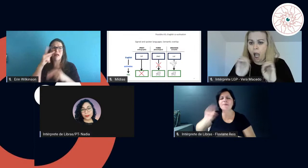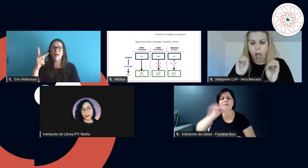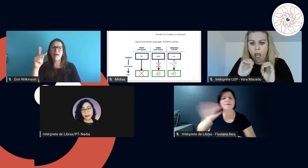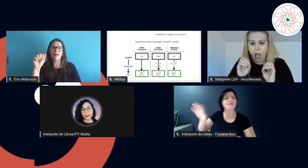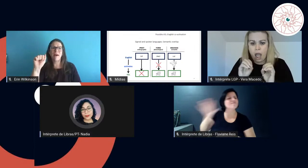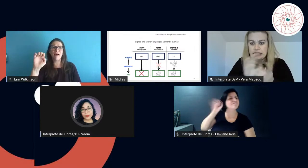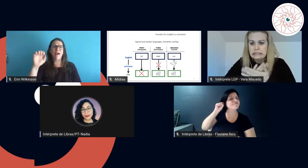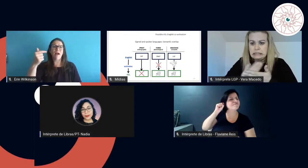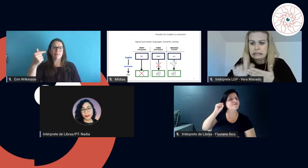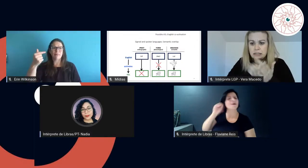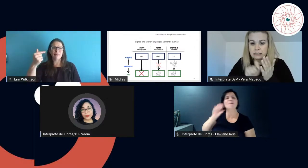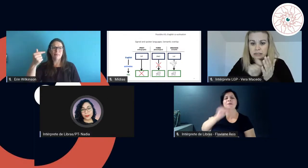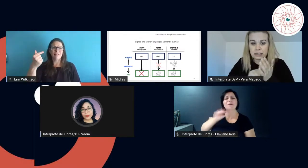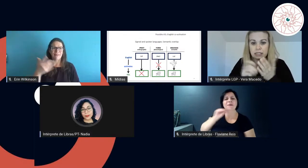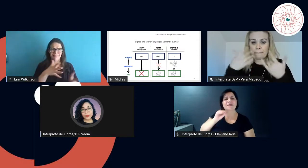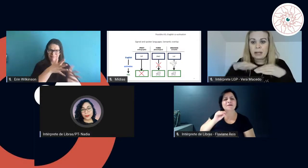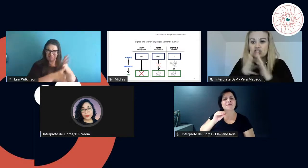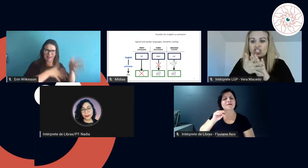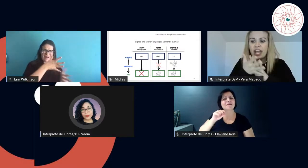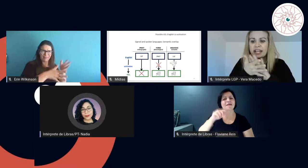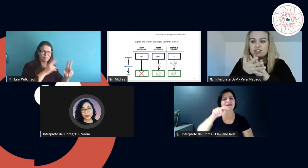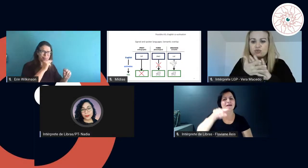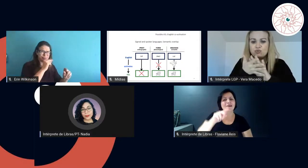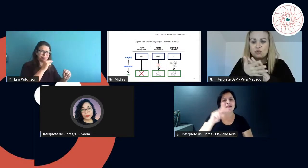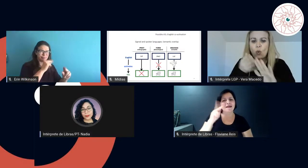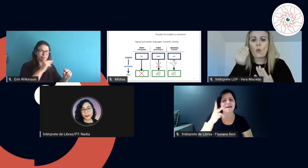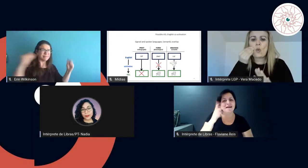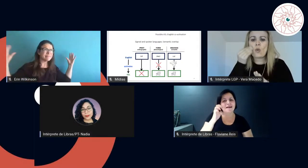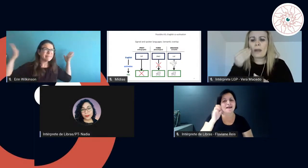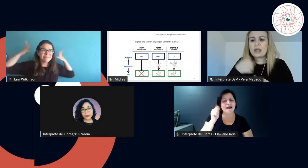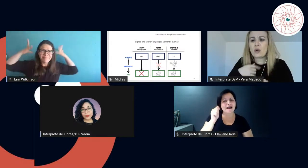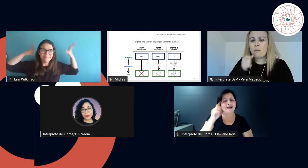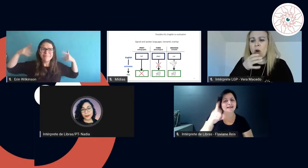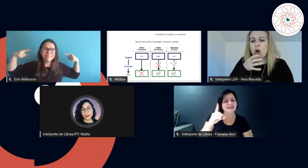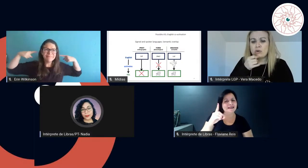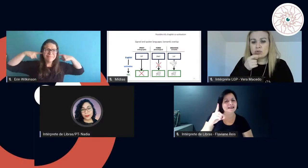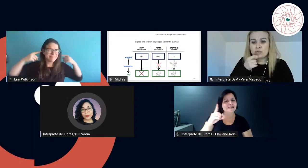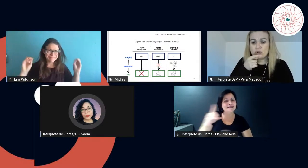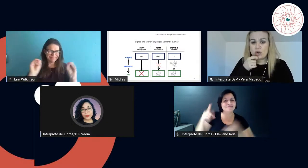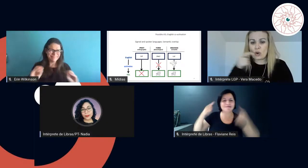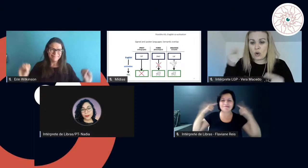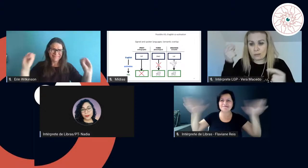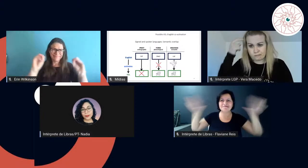ágrafa. Mas como que eu posso